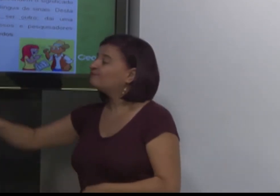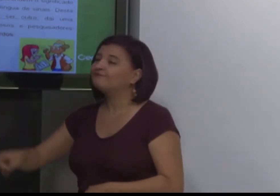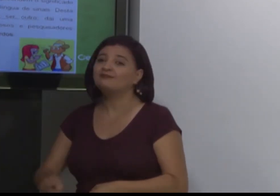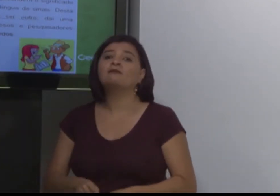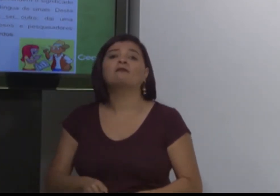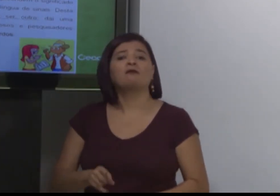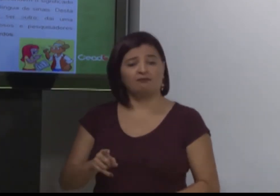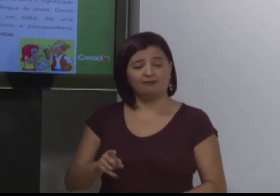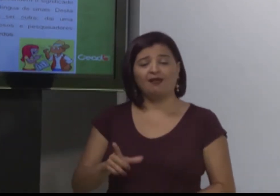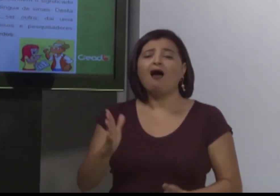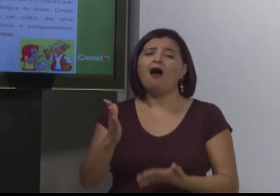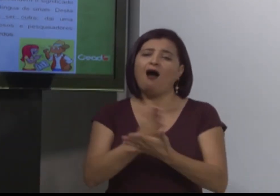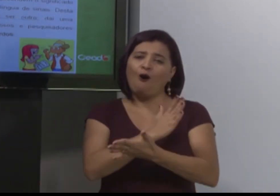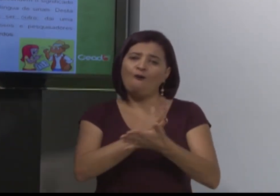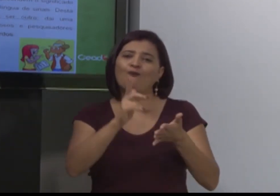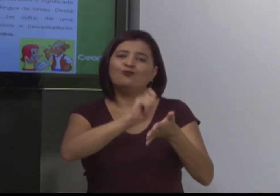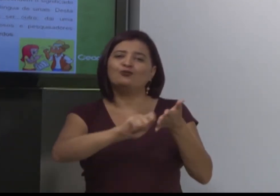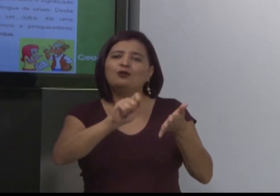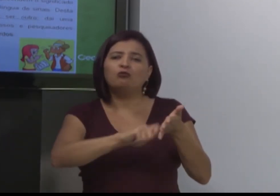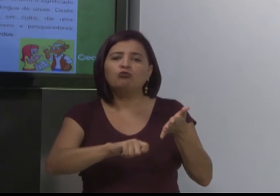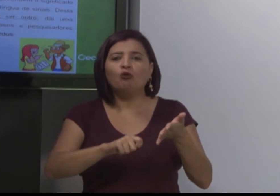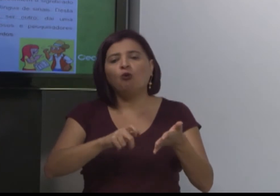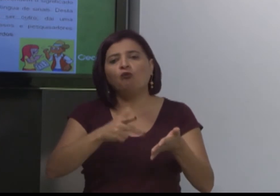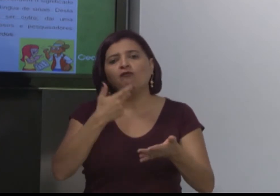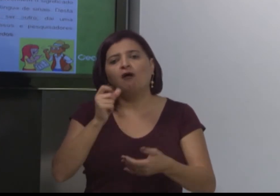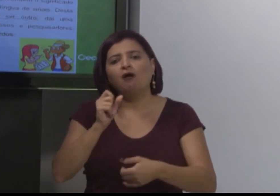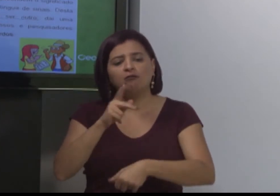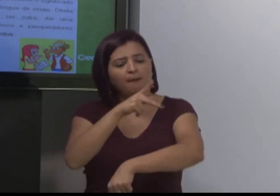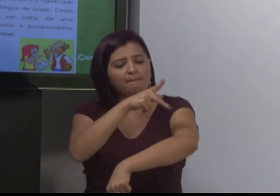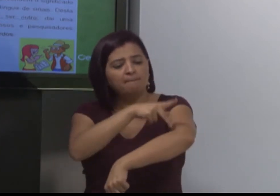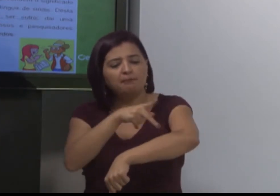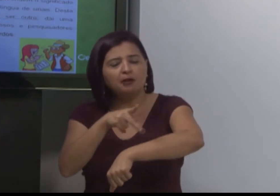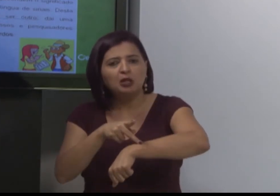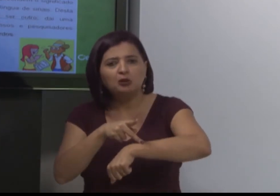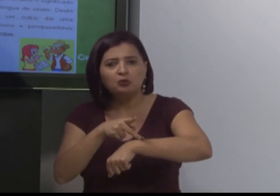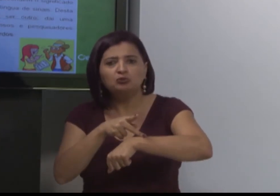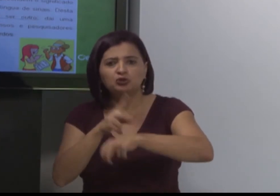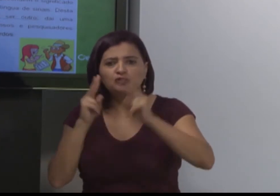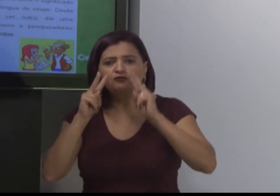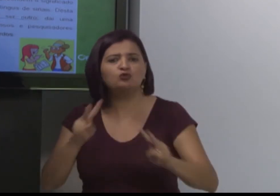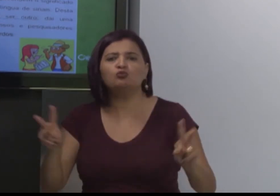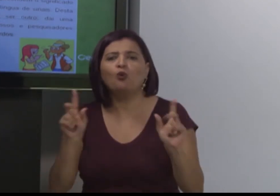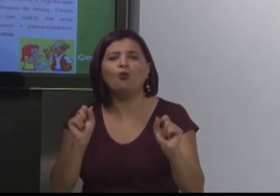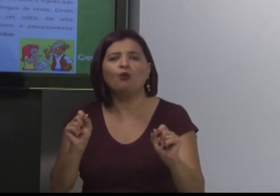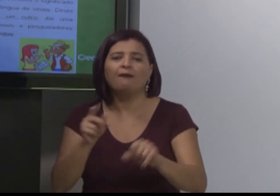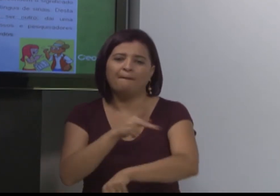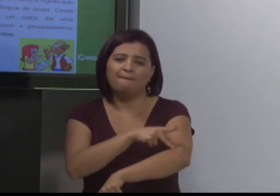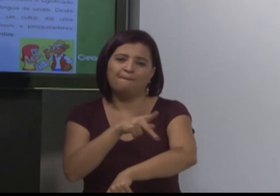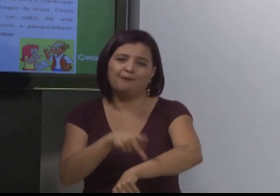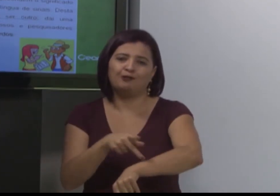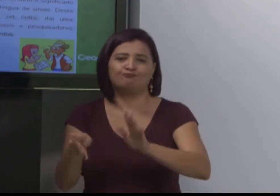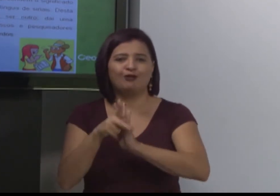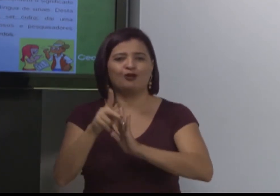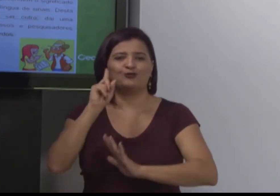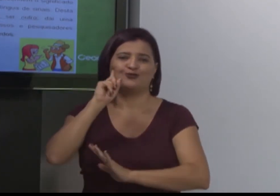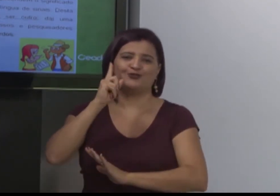A pedagogia visual, ela vai focar na criança surda, na língua de sinais. Alguns autores falam